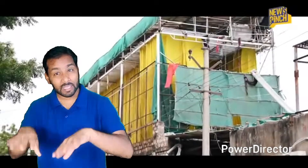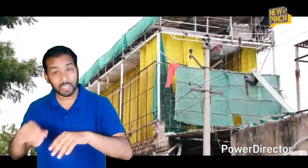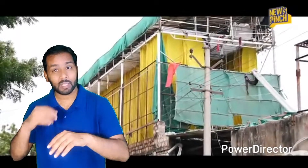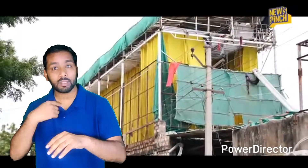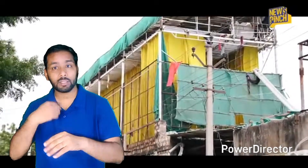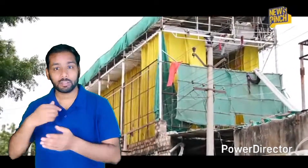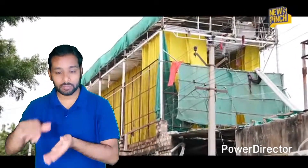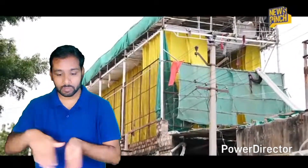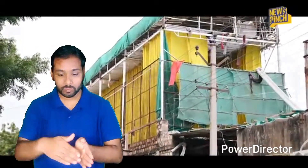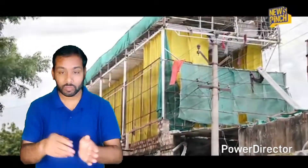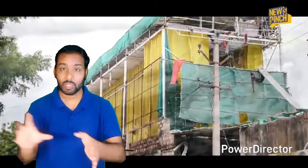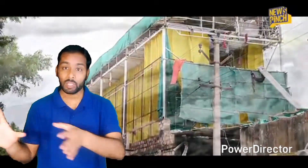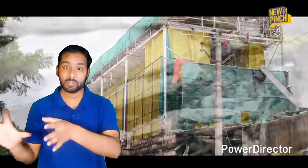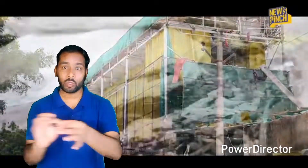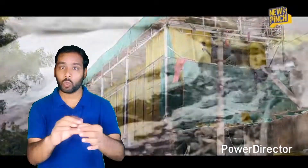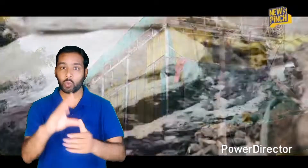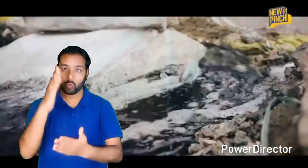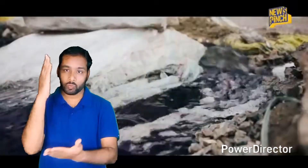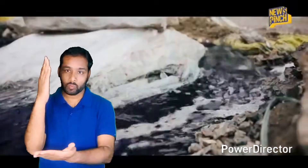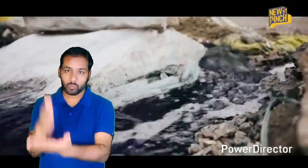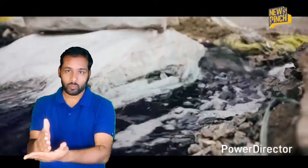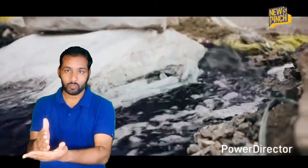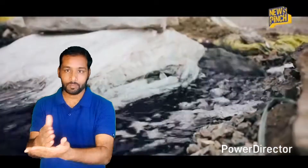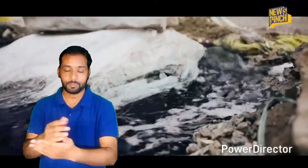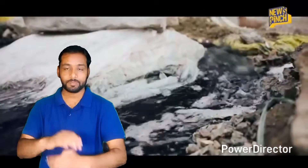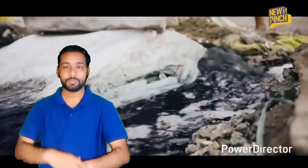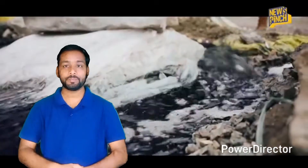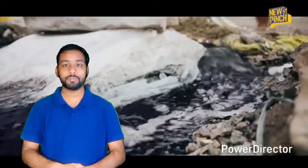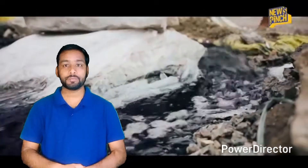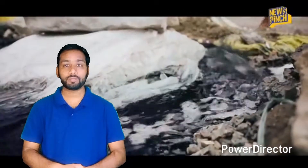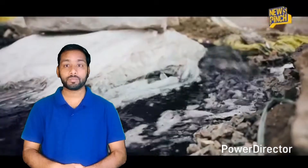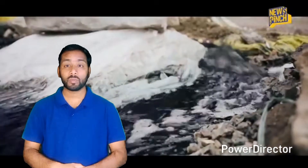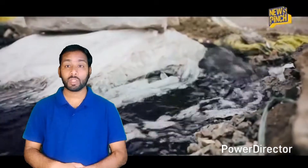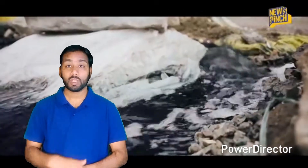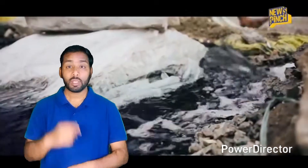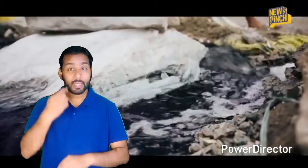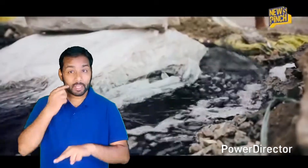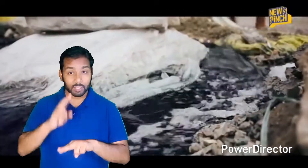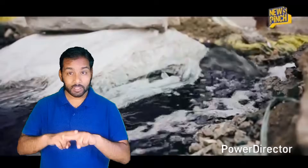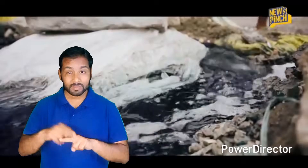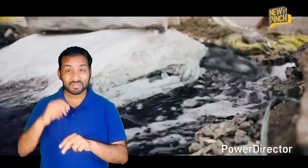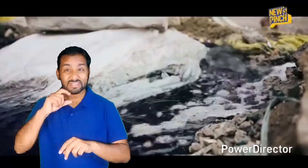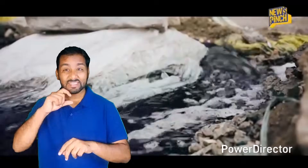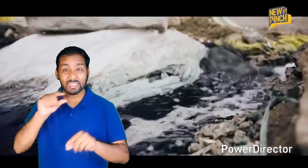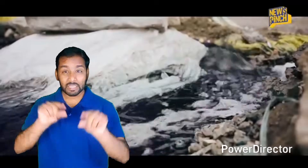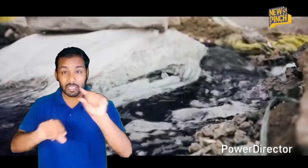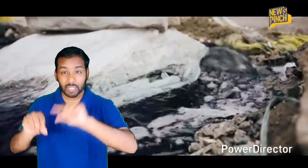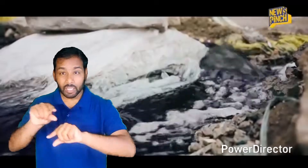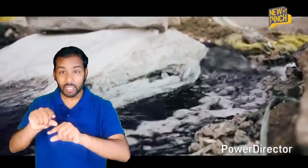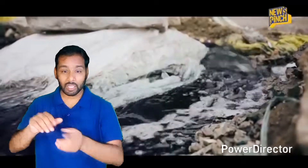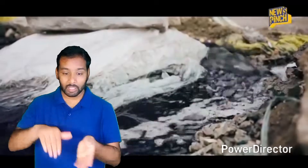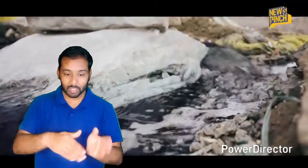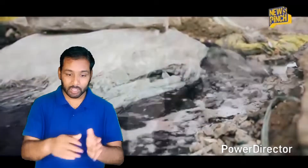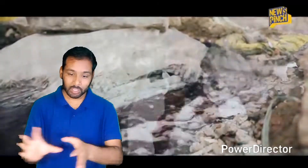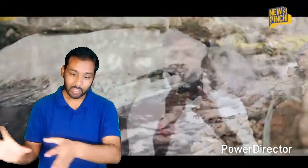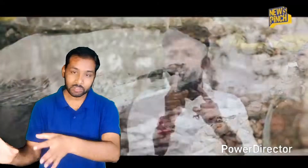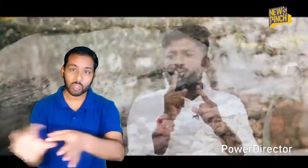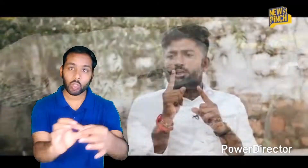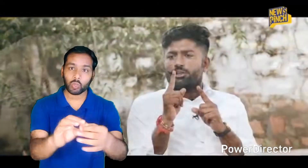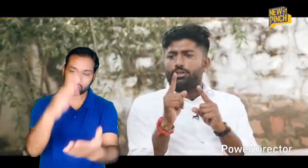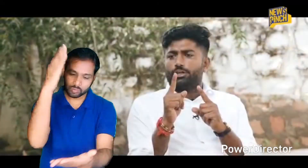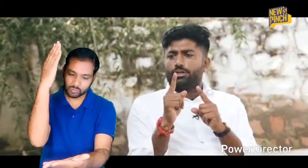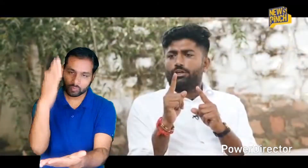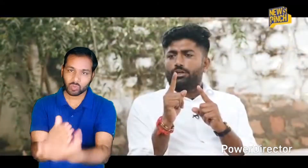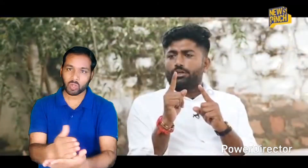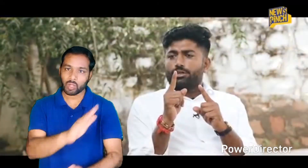इकाई का हो, एक बूंद पानी, हमारे पास आदेश पड़ा है, मैं आपको प्रोवाइड करवा दूंगा कि एक बूंद पानी आप